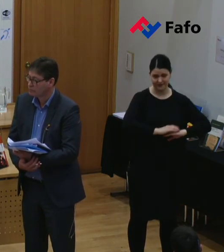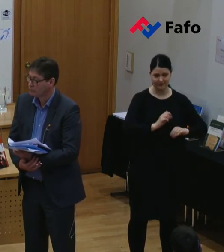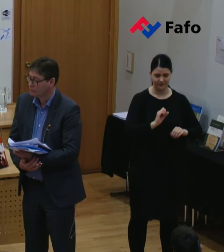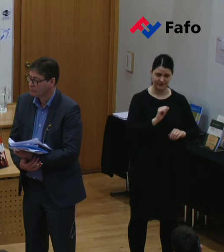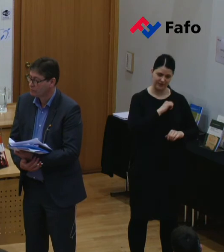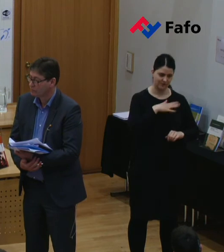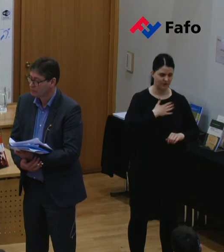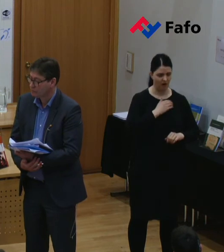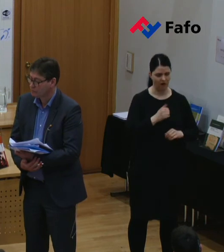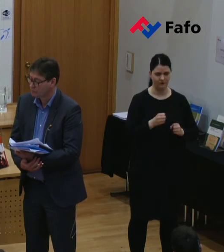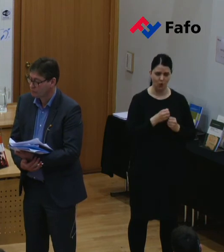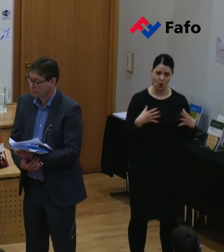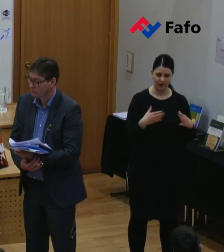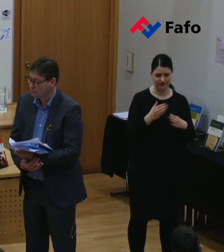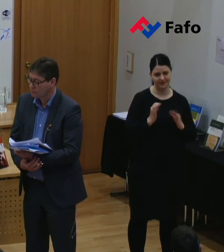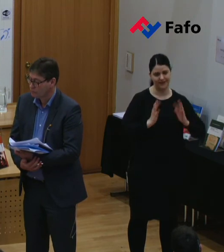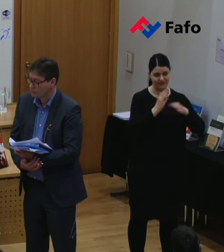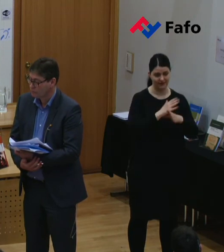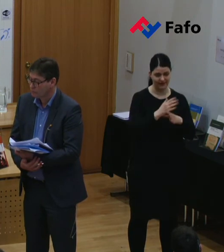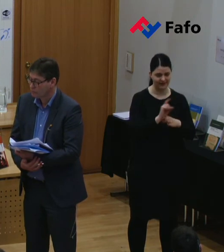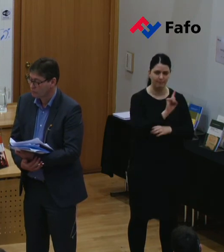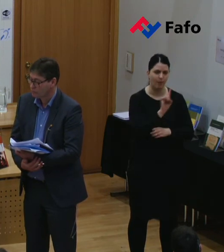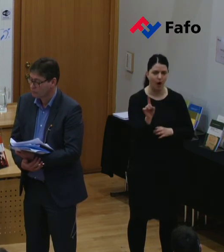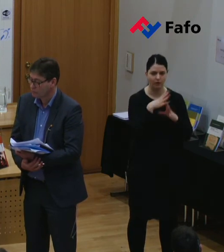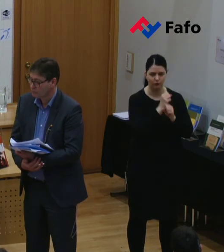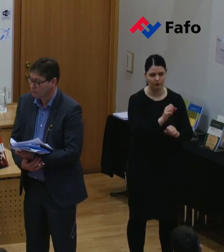økt livskvalitet, så det handler ikke bare om